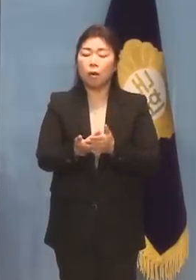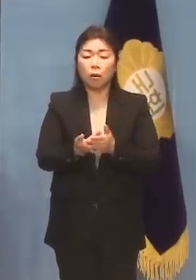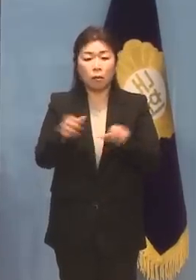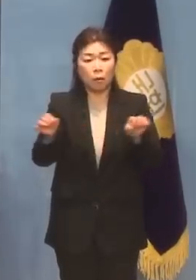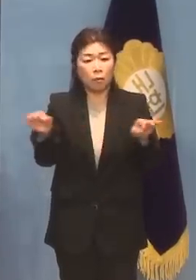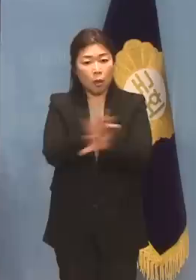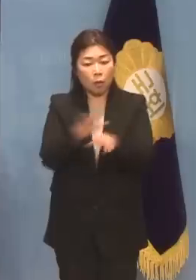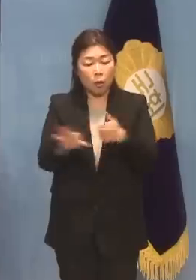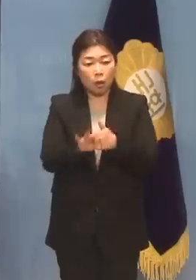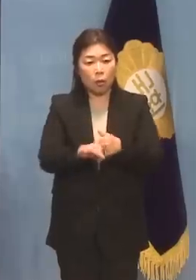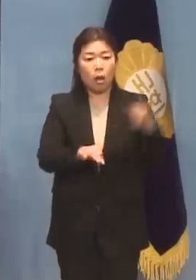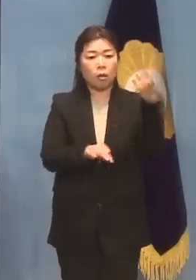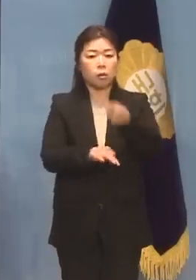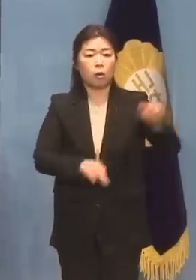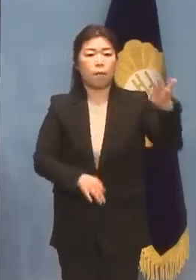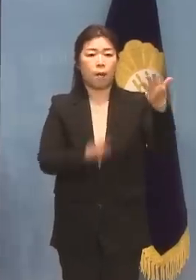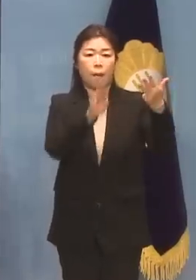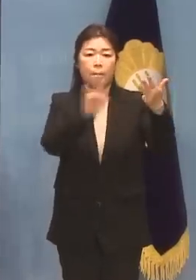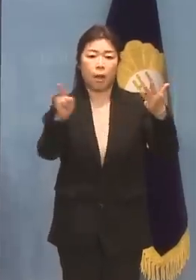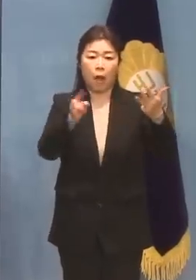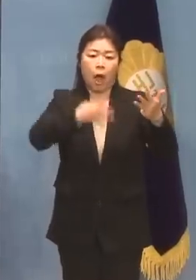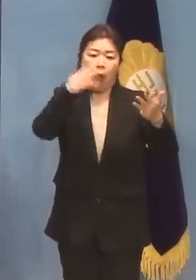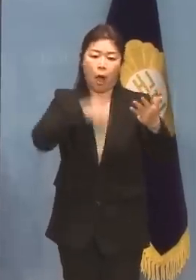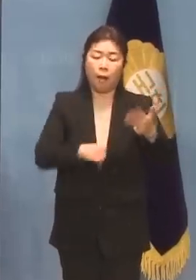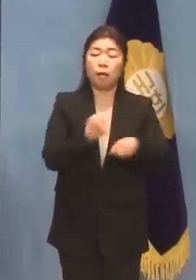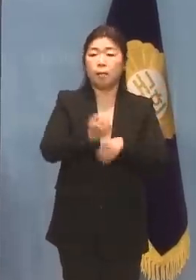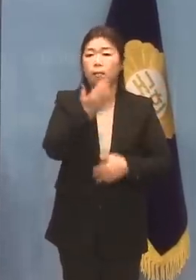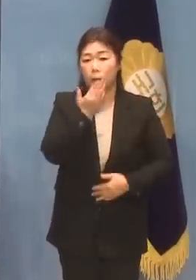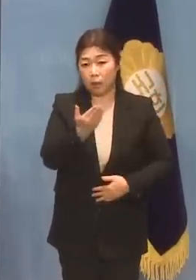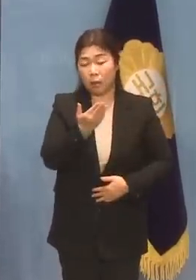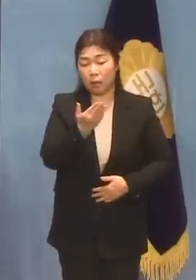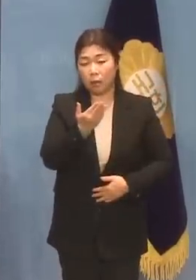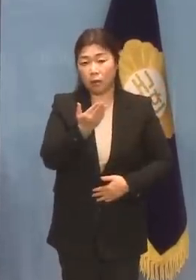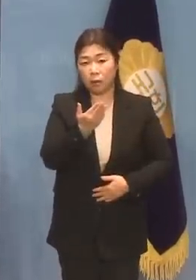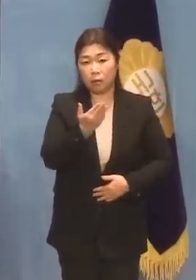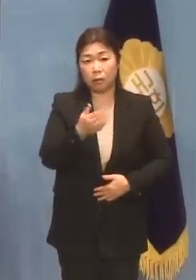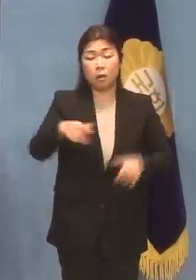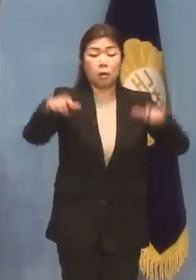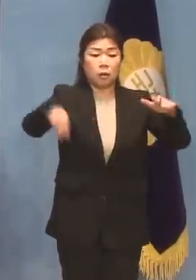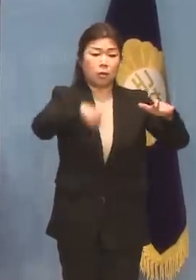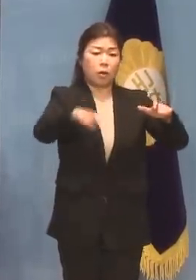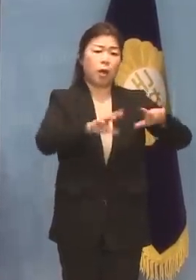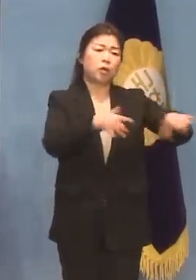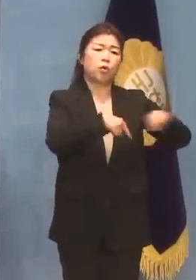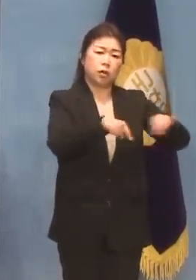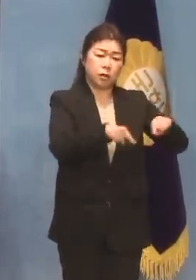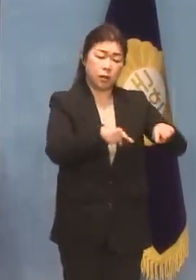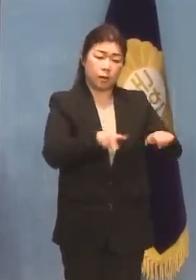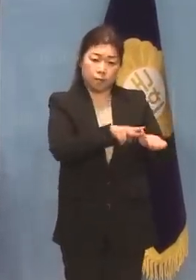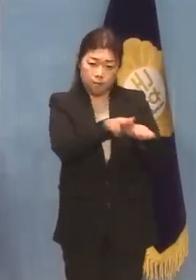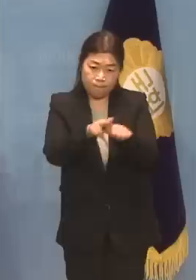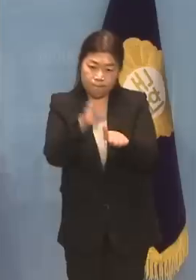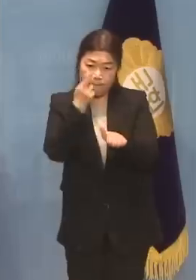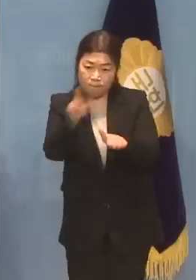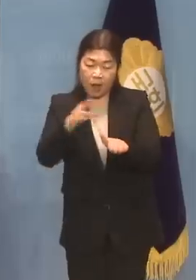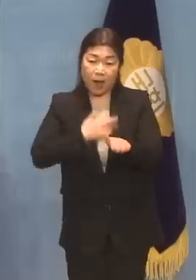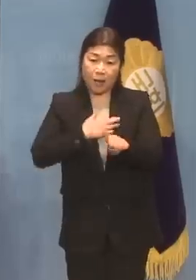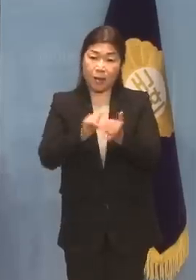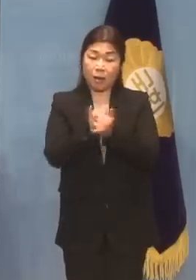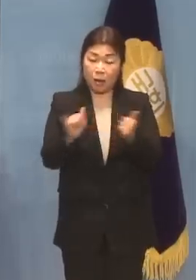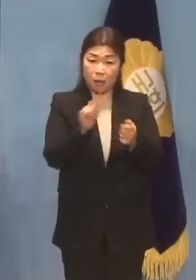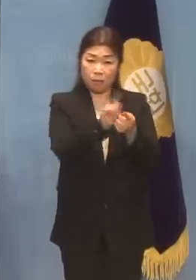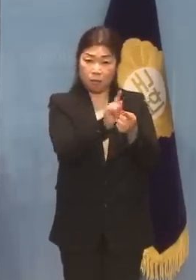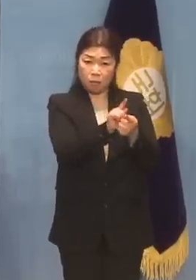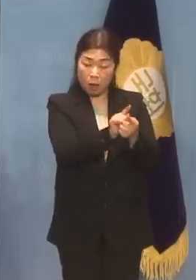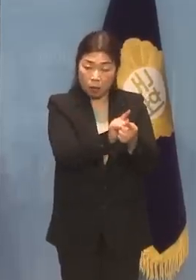1,800배의 차익을 거둘 수 있는 것입니다. 지역의 정치인이 주변의 인맥과 정보를 활용해서 불법적인